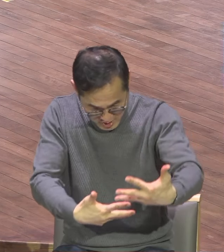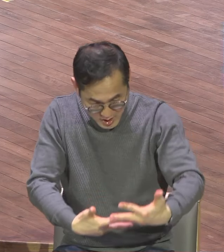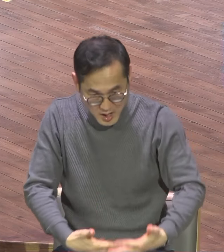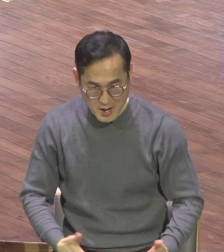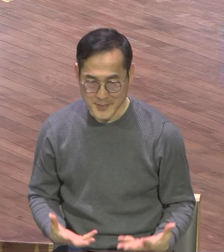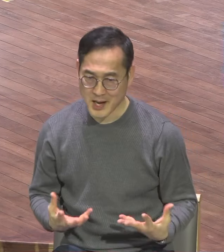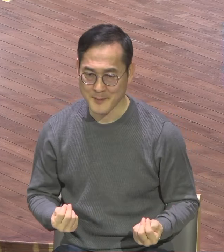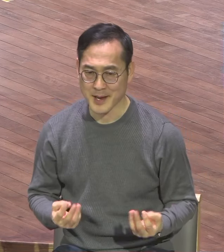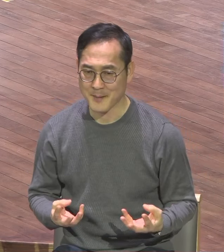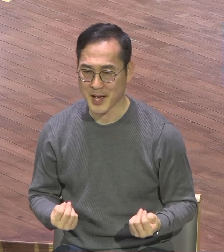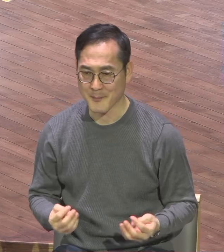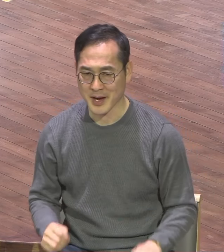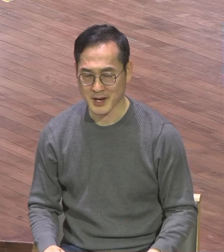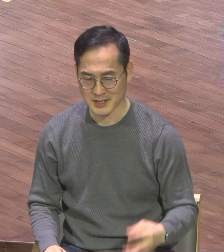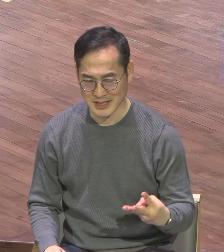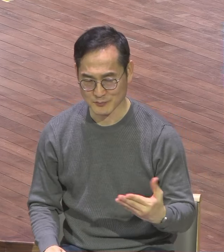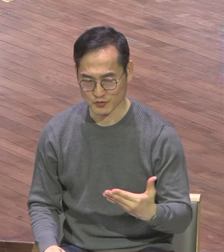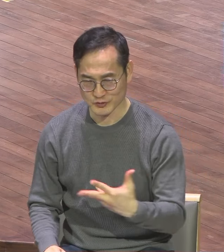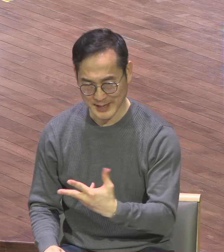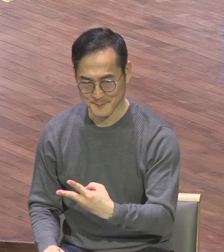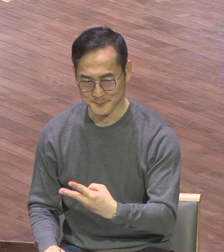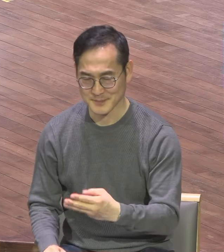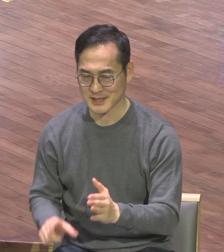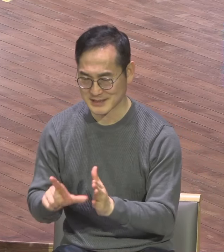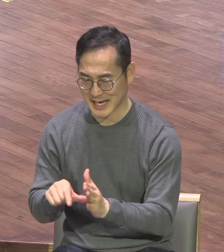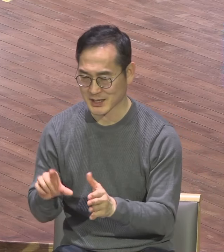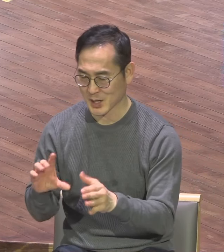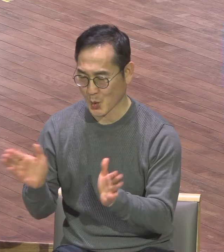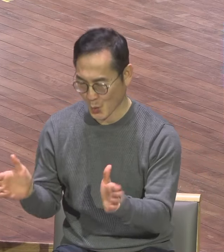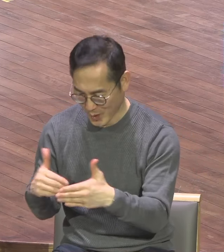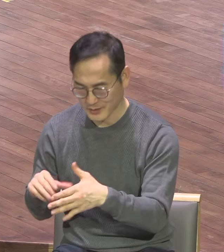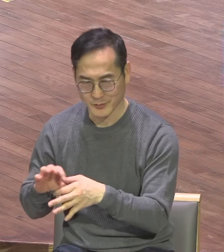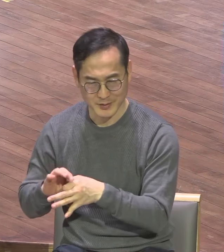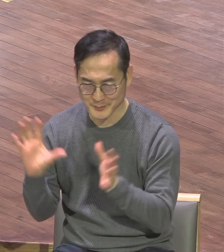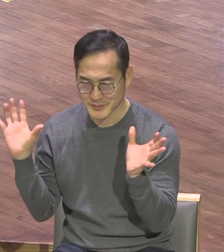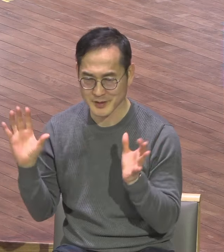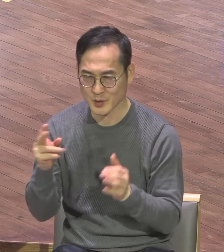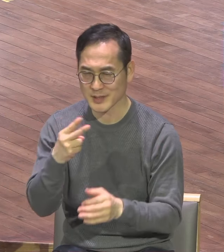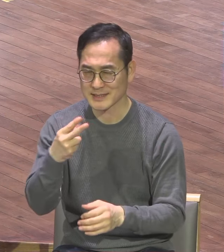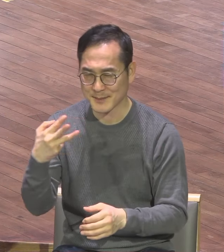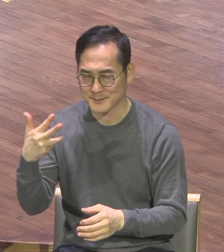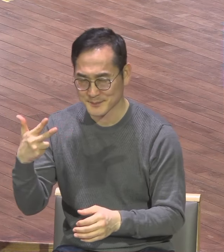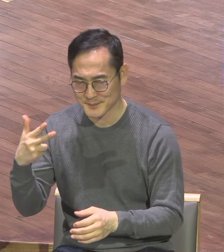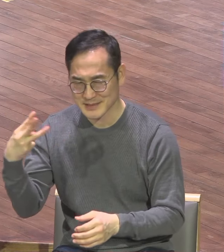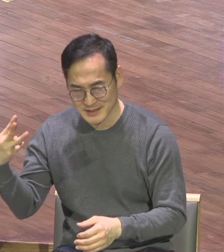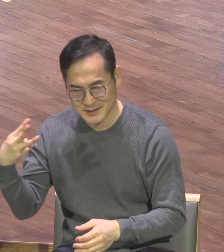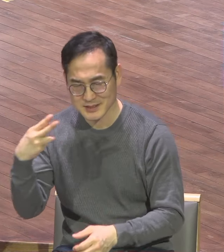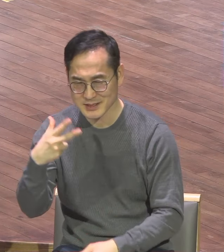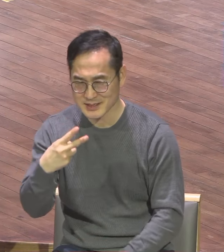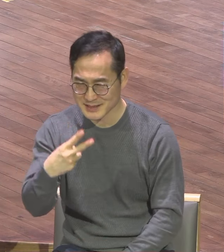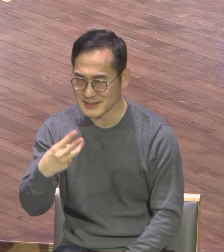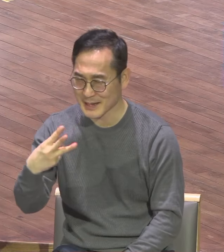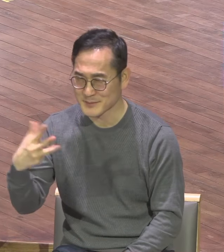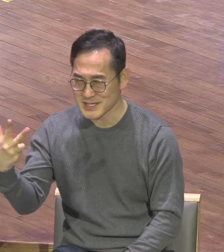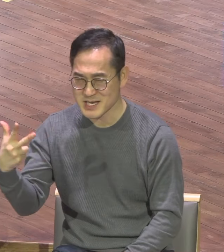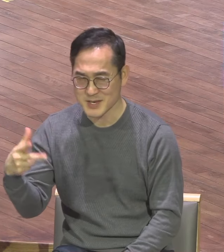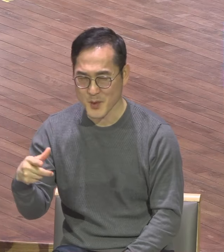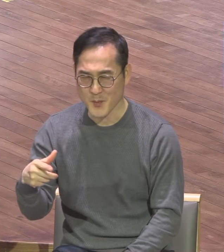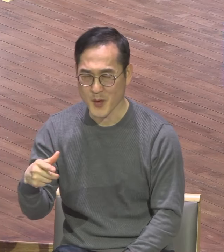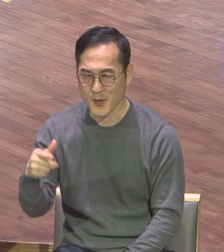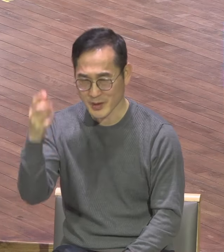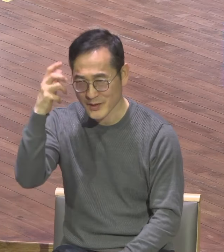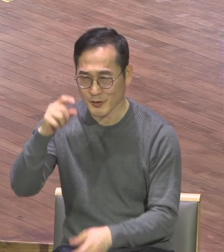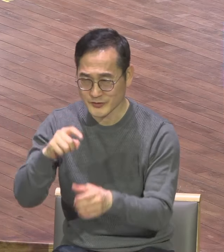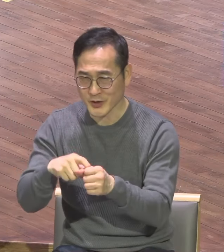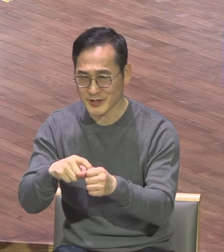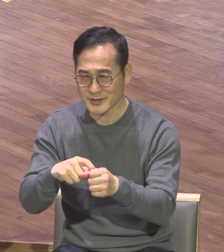축복을 누리는 393으로 시작해서 시공간을 초월해서 237 빛을 비추는 이런 놀라운 이 영적 로드맵이 쫙